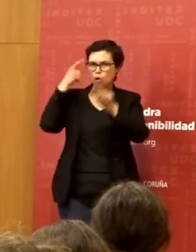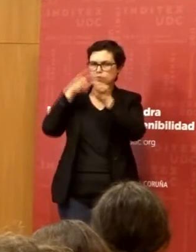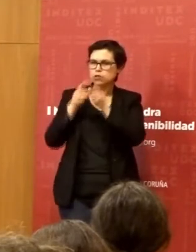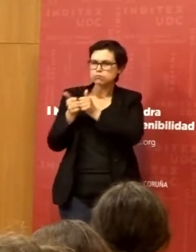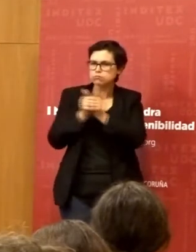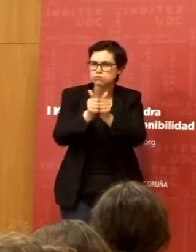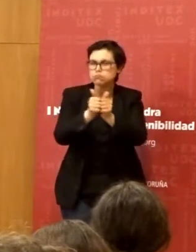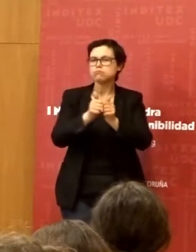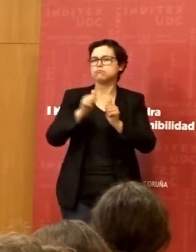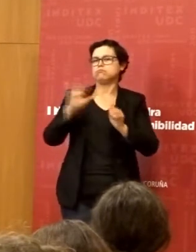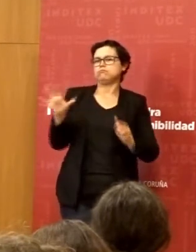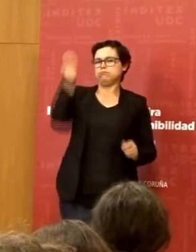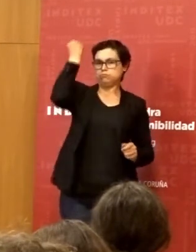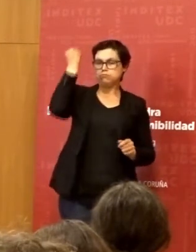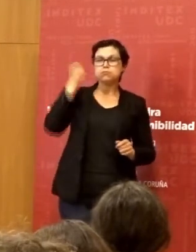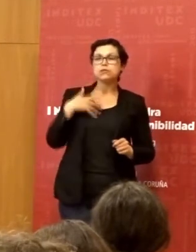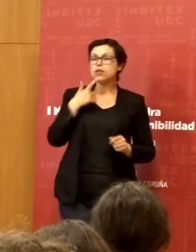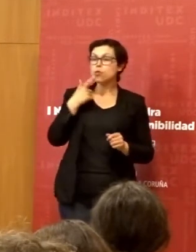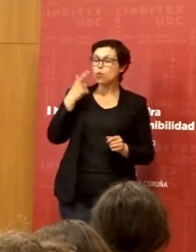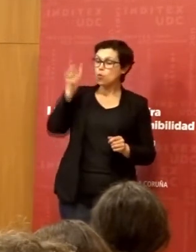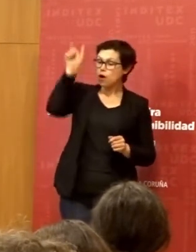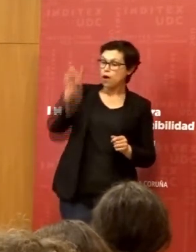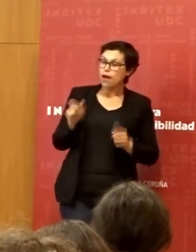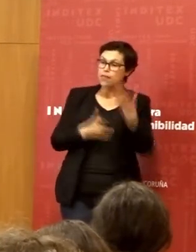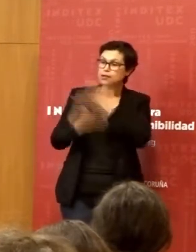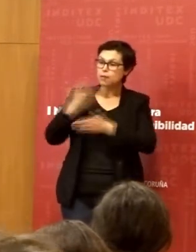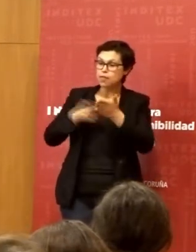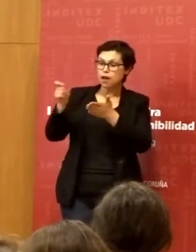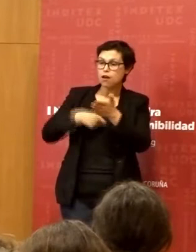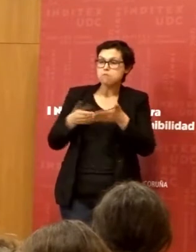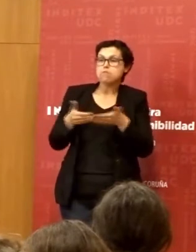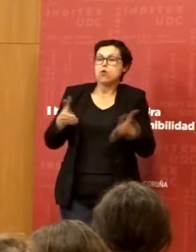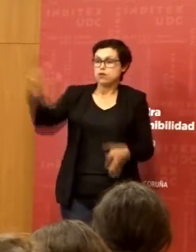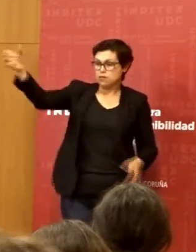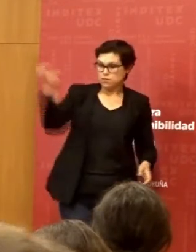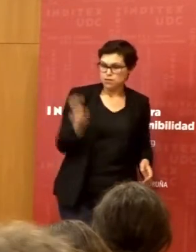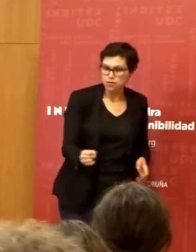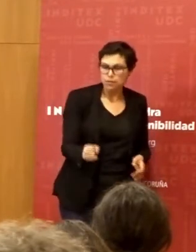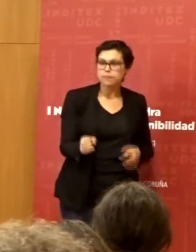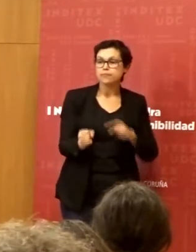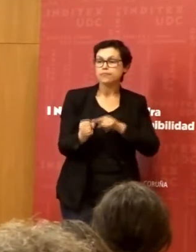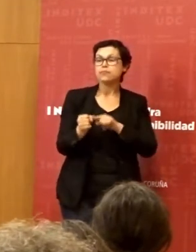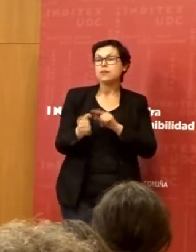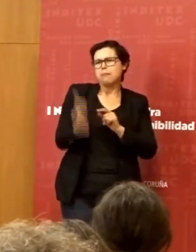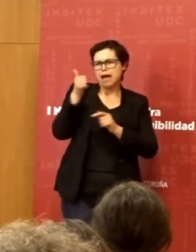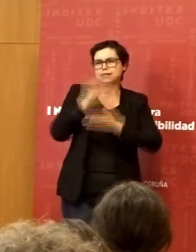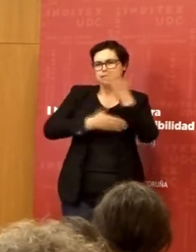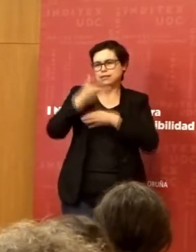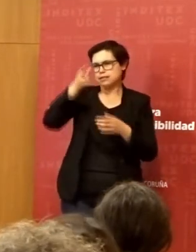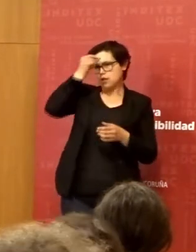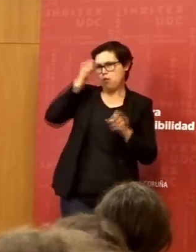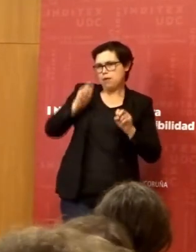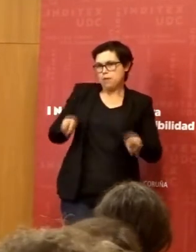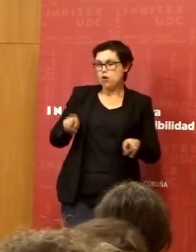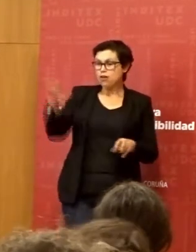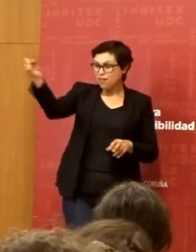el reto. Contratar por primera vez a una persona con discapacidad siempre, y sobre todo si es una persona con discapacidad intelectual,